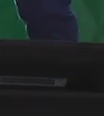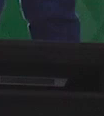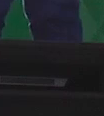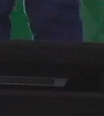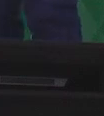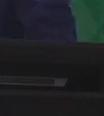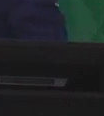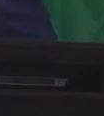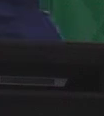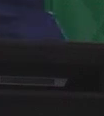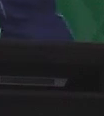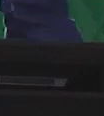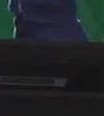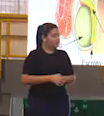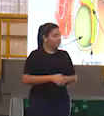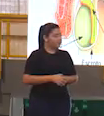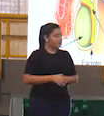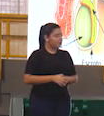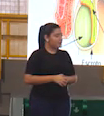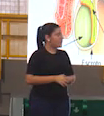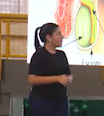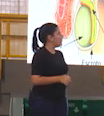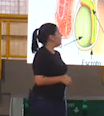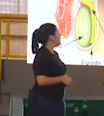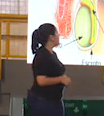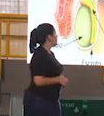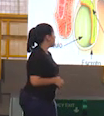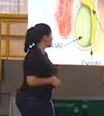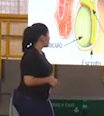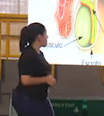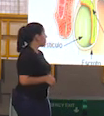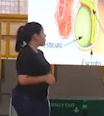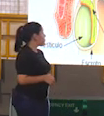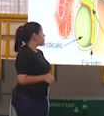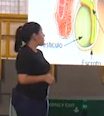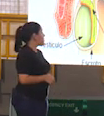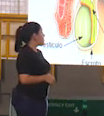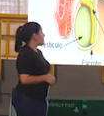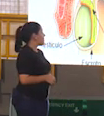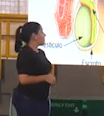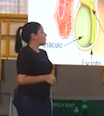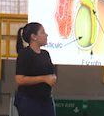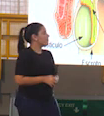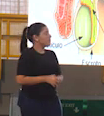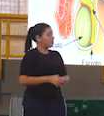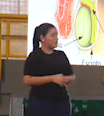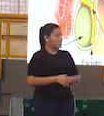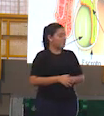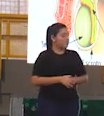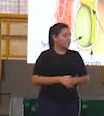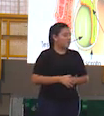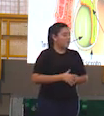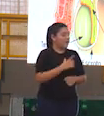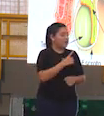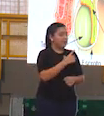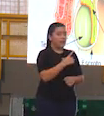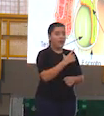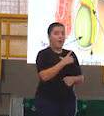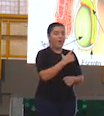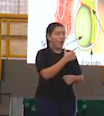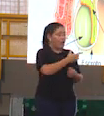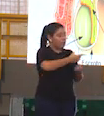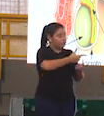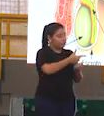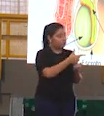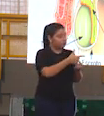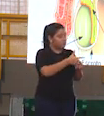testículo. Tá ok? Isso aqui tem, vamos ver se tem luz aqui. Tem não. Você vai estar vendo a imagem aí do testículo. Desse